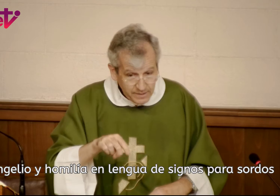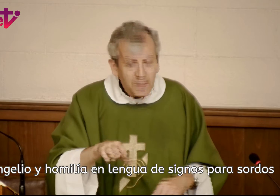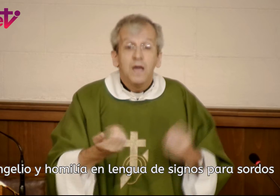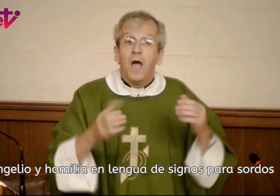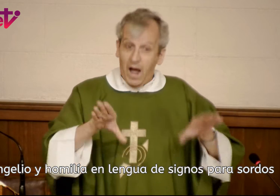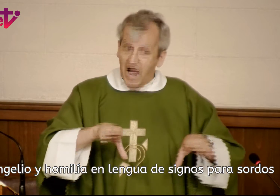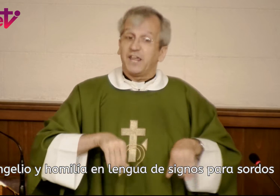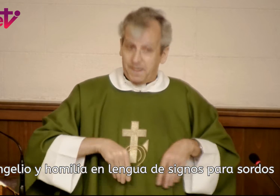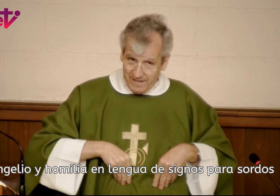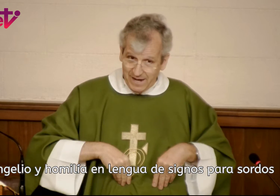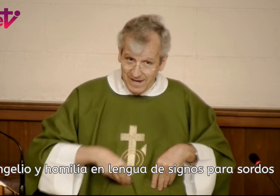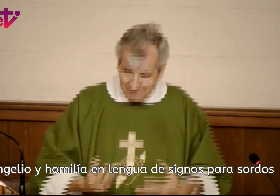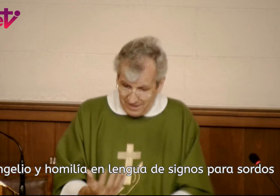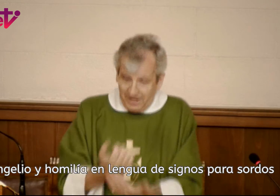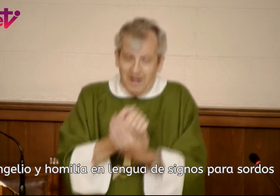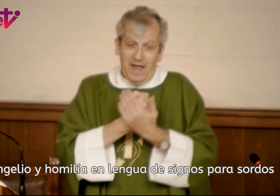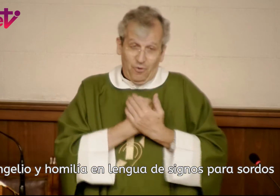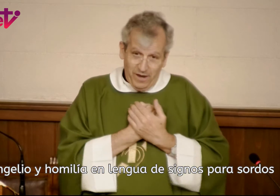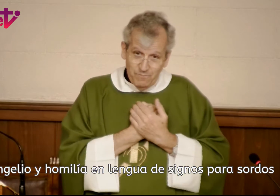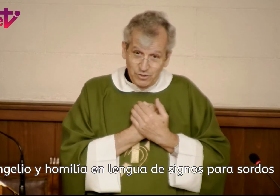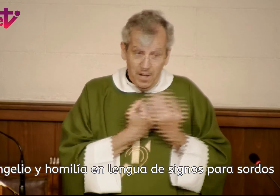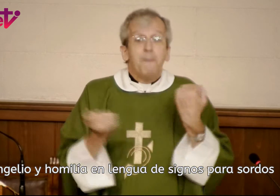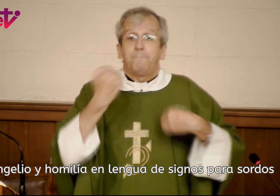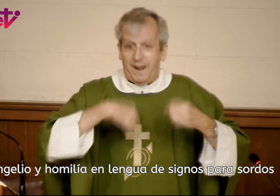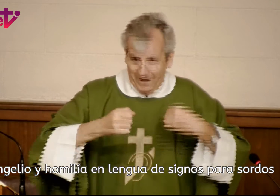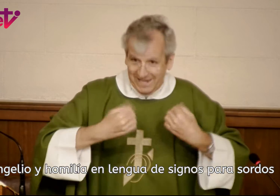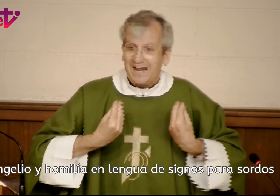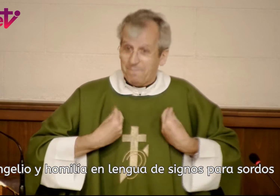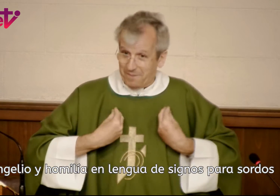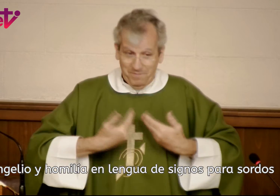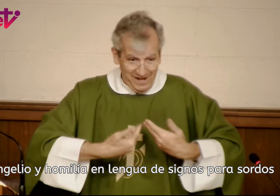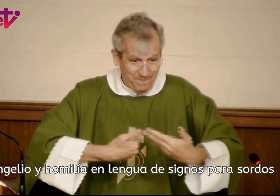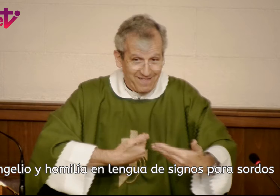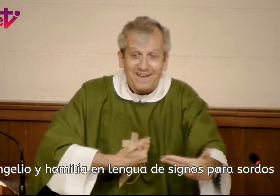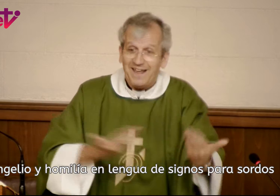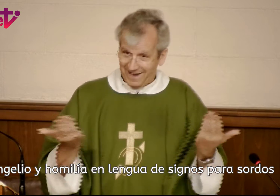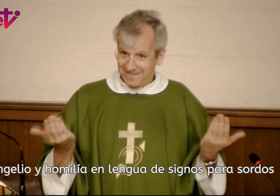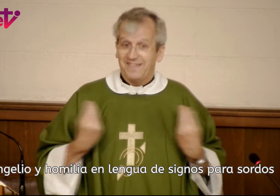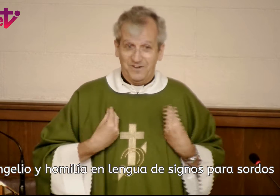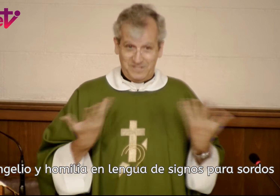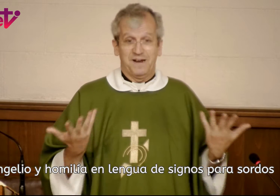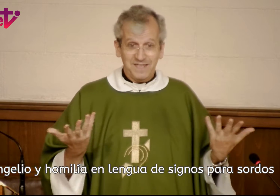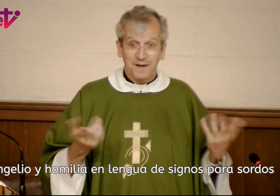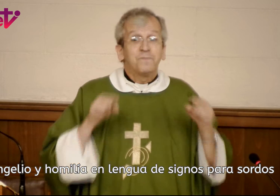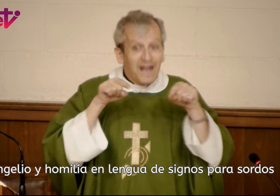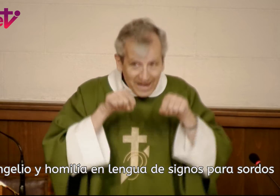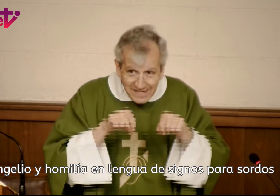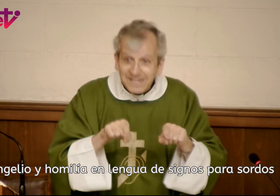verdad, aceptarla, es decir, la cogemos para practicarla, para vivirla, para hacerla realidad en nuestra vida. Ahí está, es